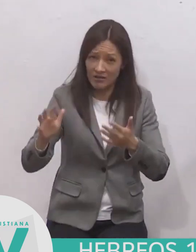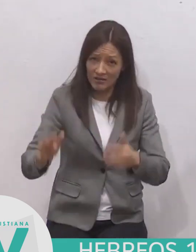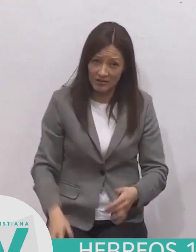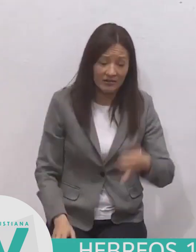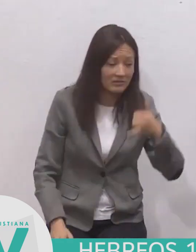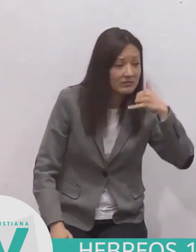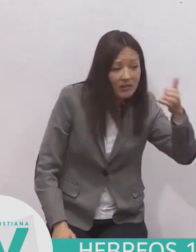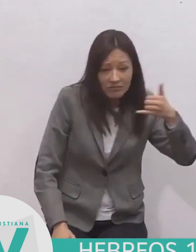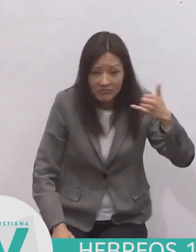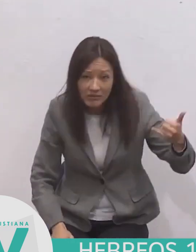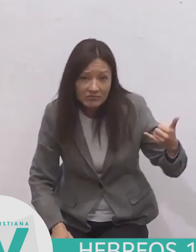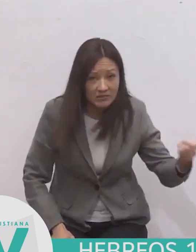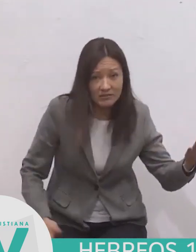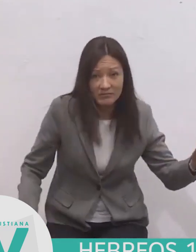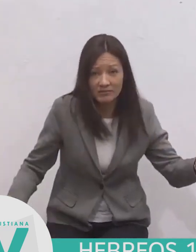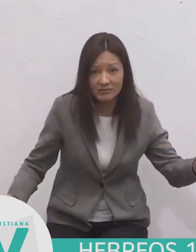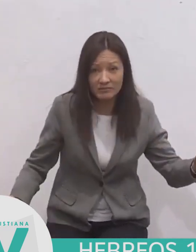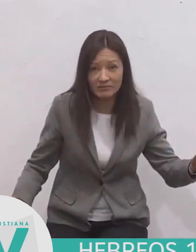viejo.